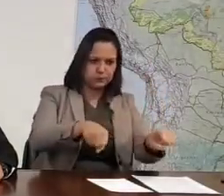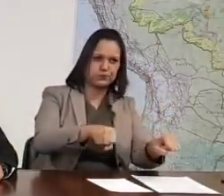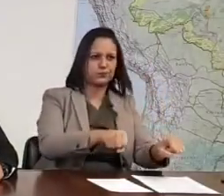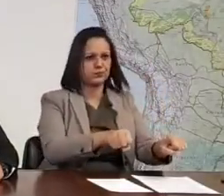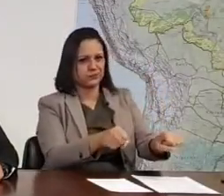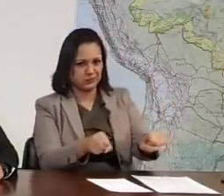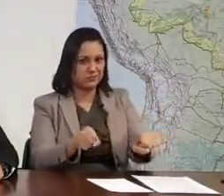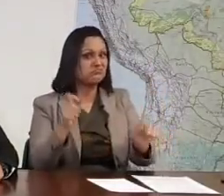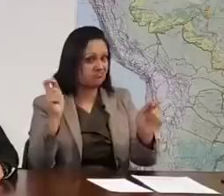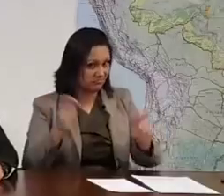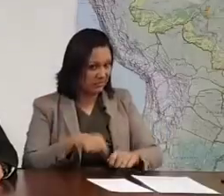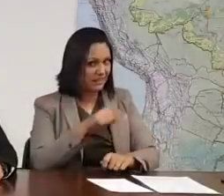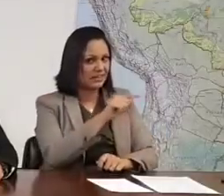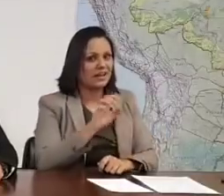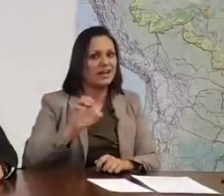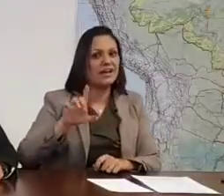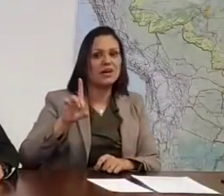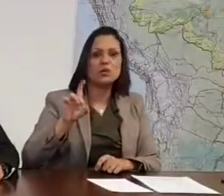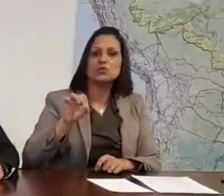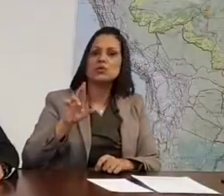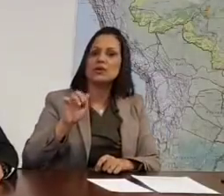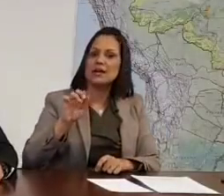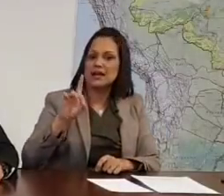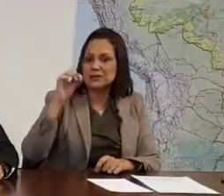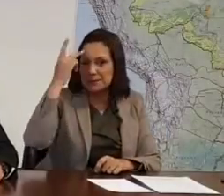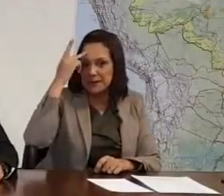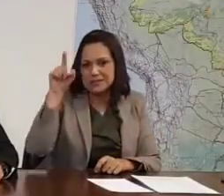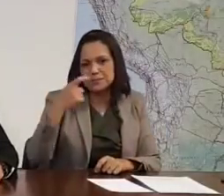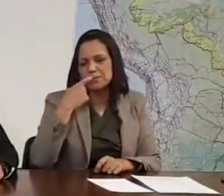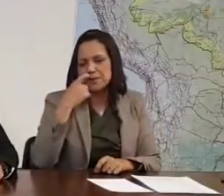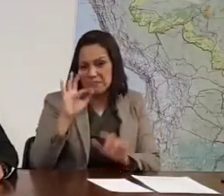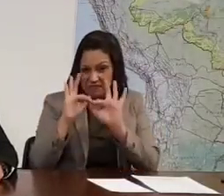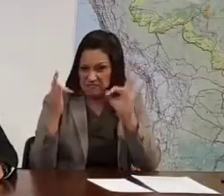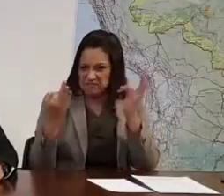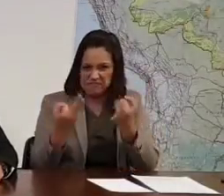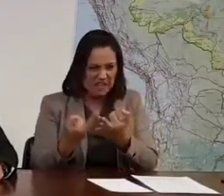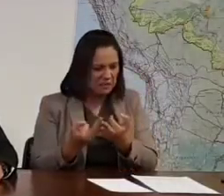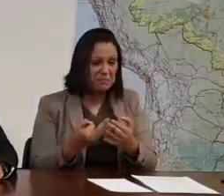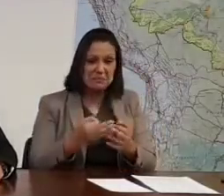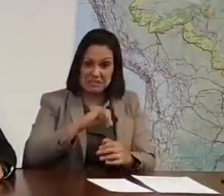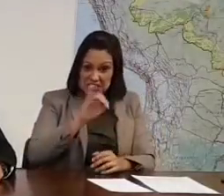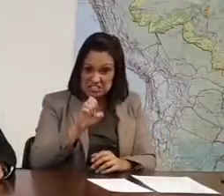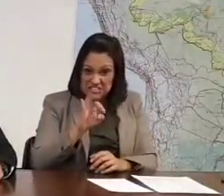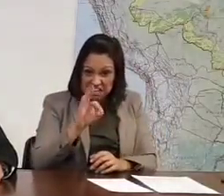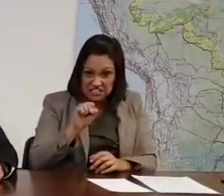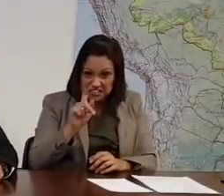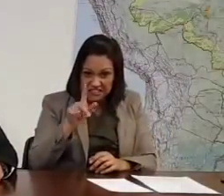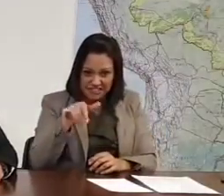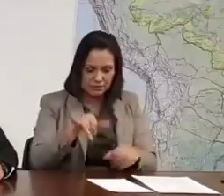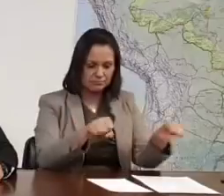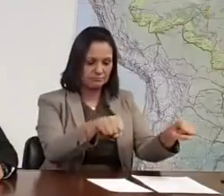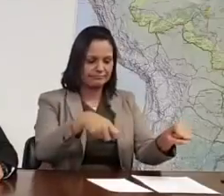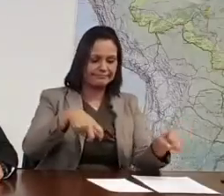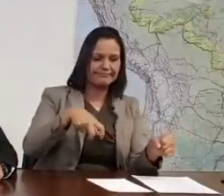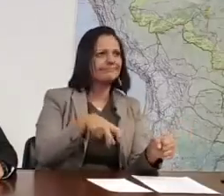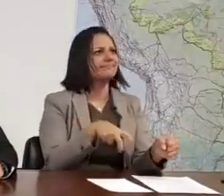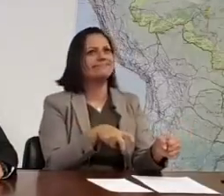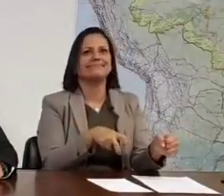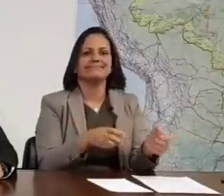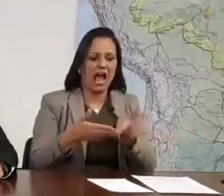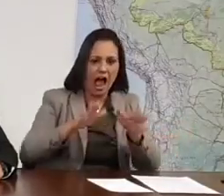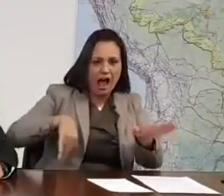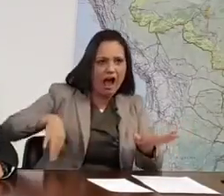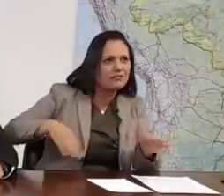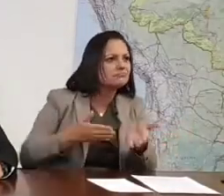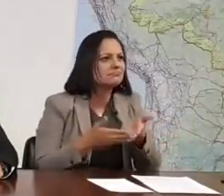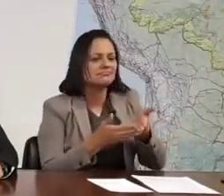O Eldorado Paulista, eu acho que é o melhor local. Falei, de conta, grande pai da minha família, você para ali, bota o jet ski no rio e vai rio acima. É um passeio maravilhoso.